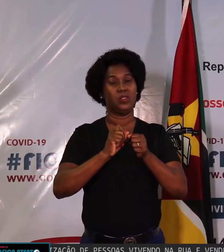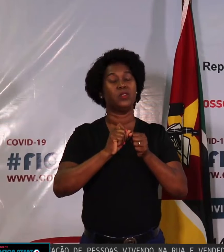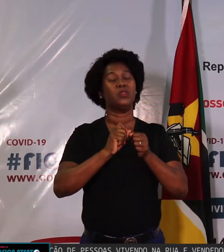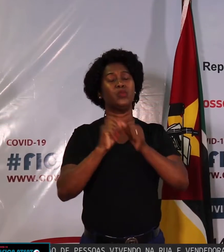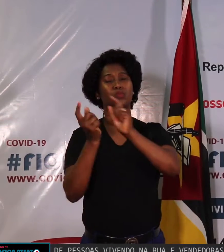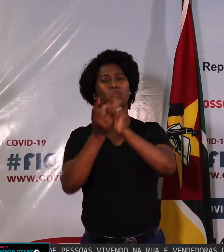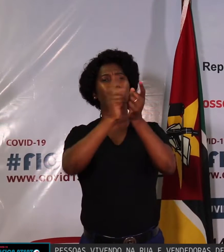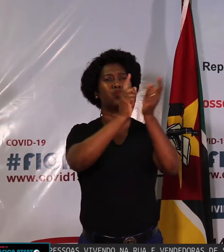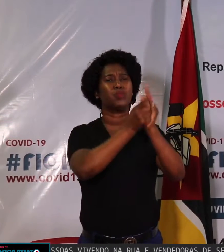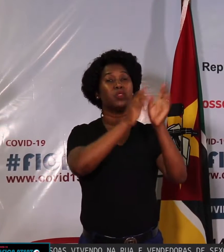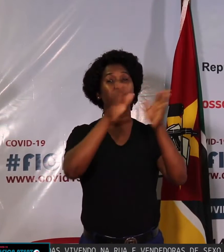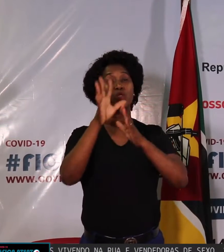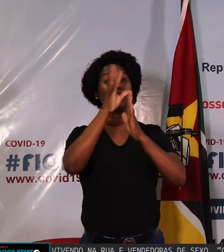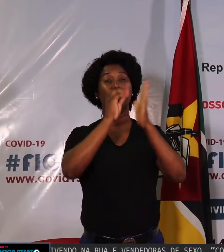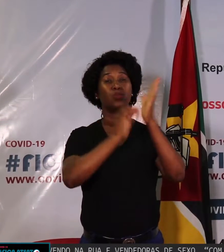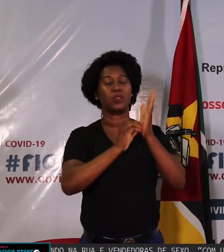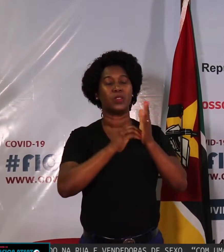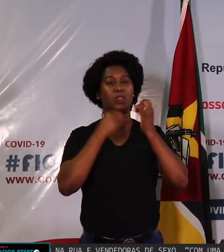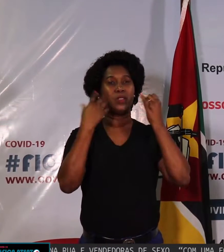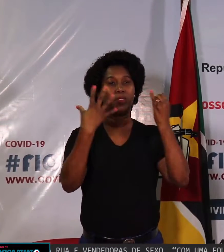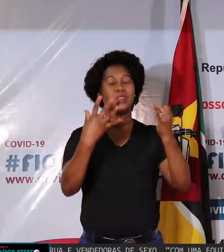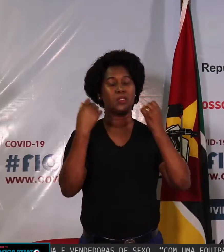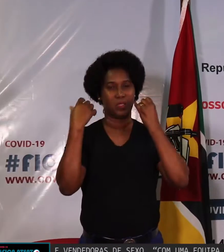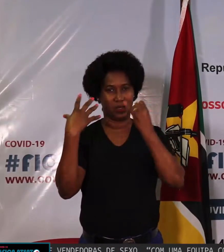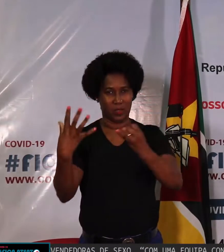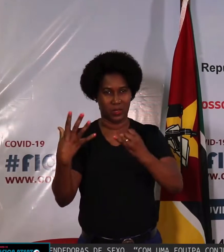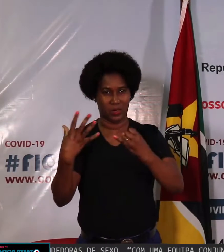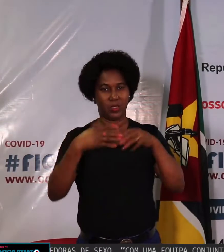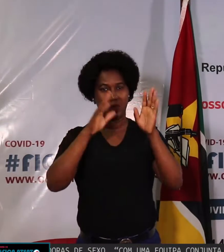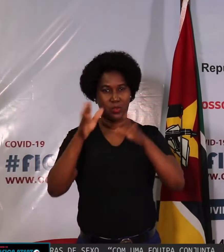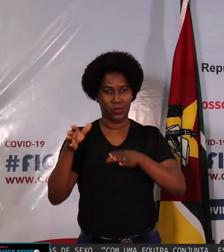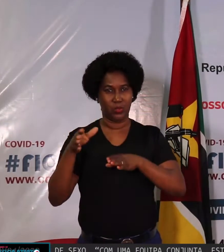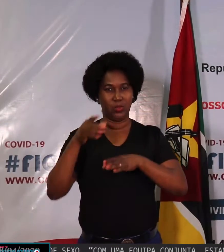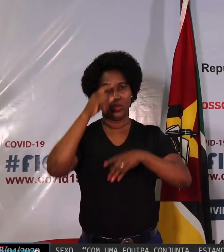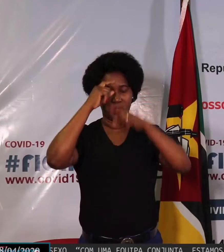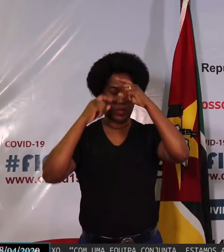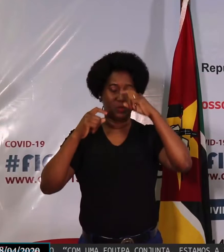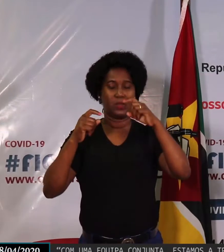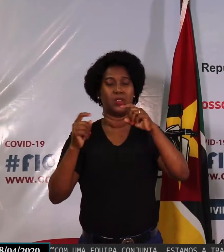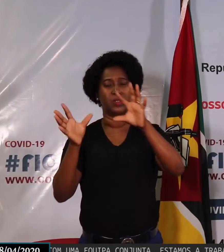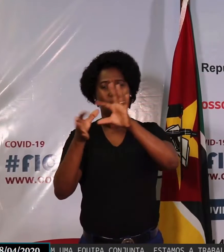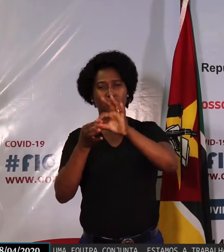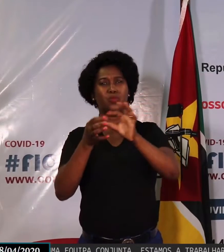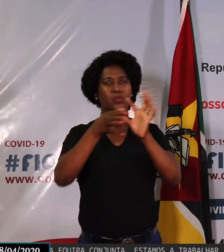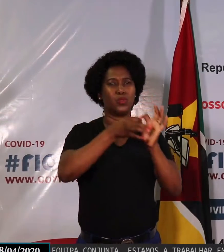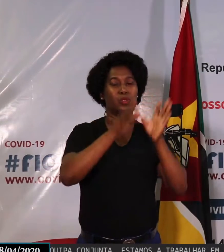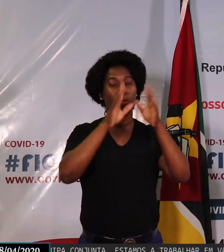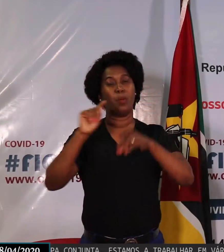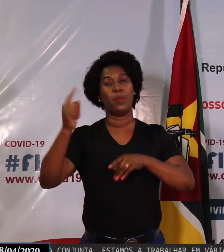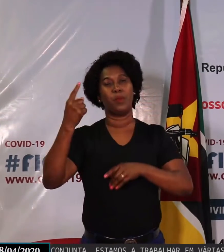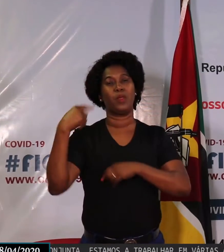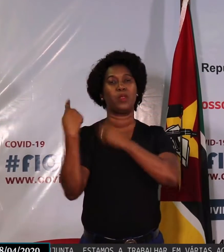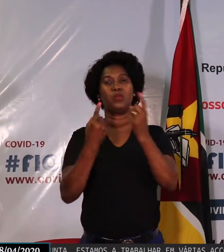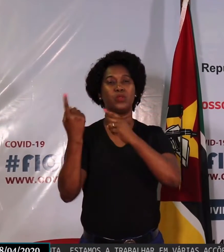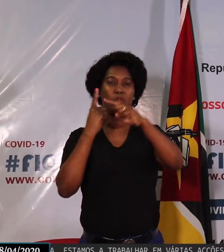66 contactos, dos quais 64 do meio profissional do primeiro caso positivo e 2 do